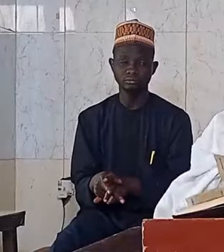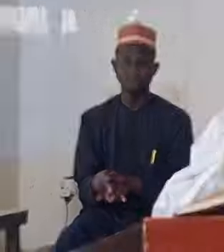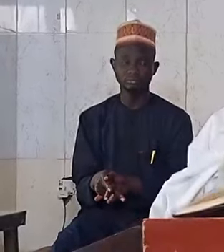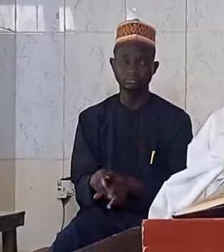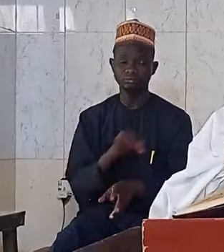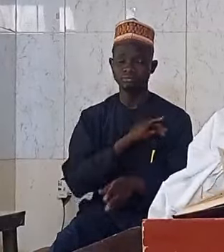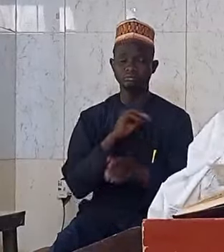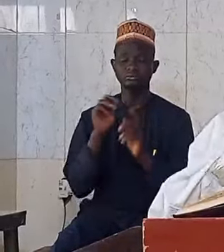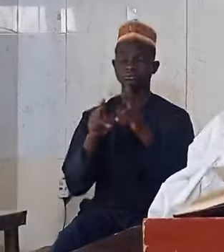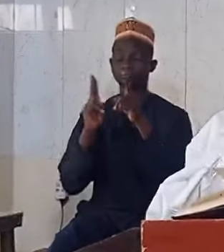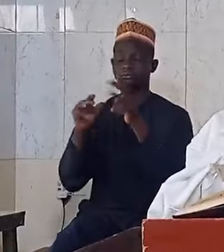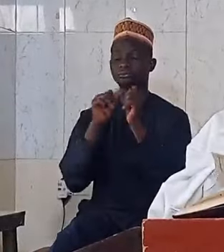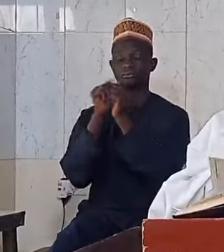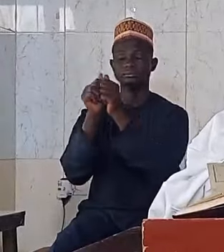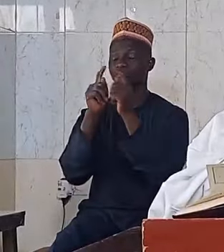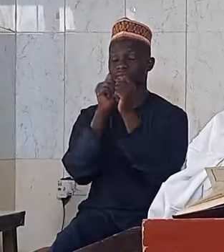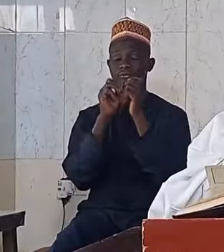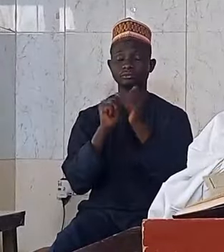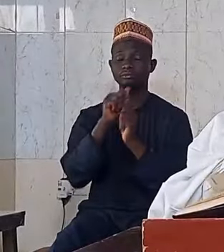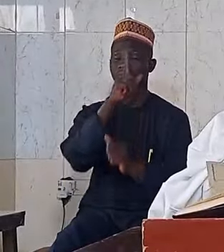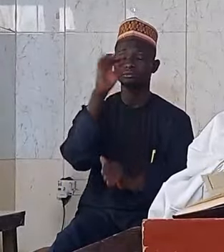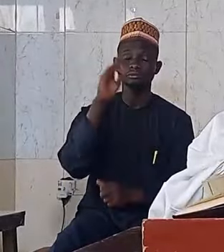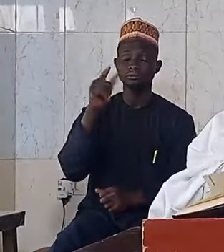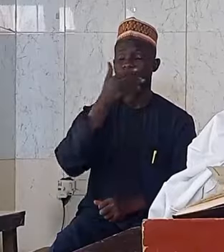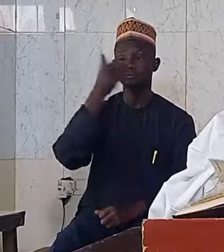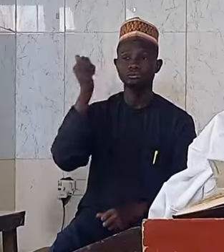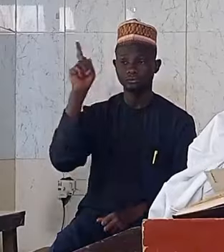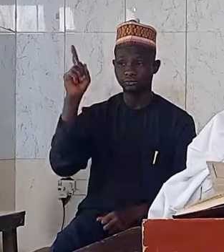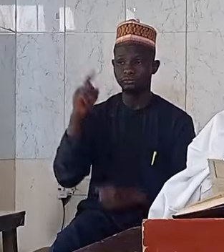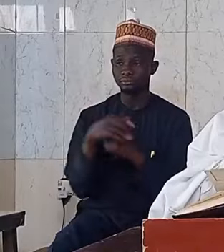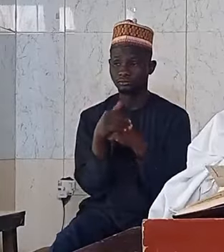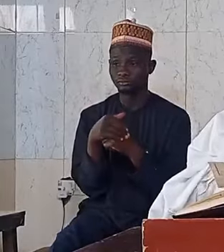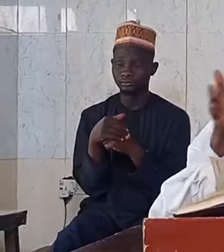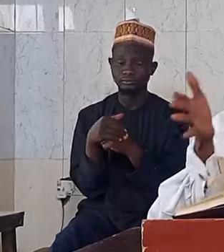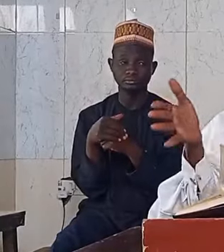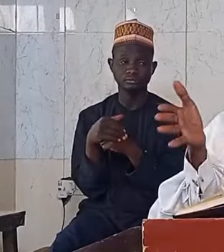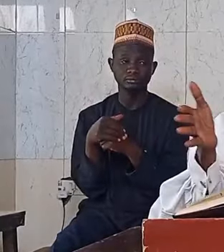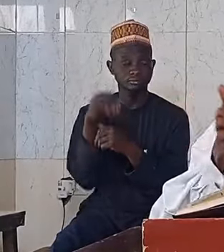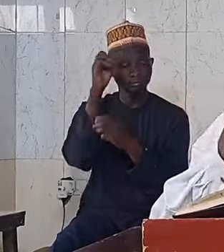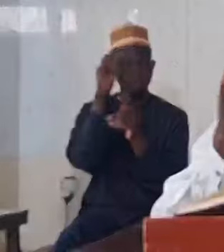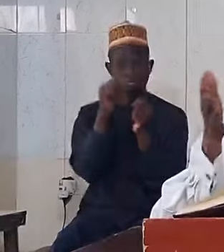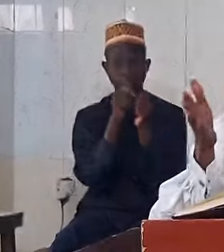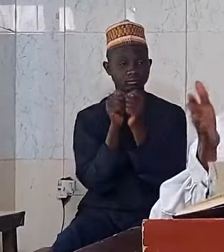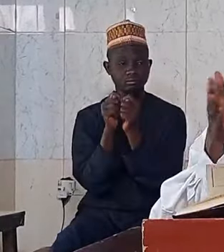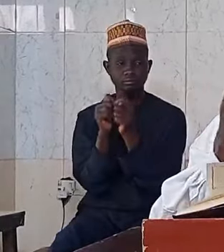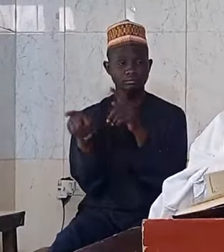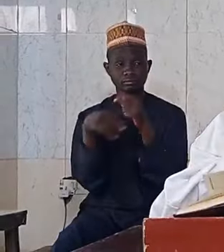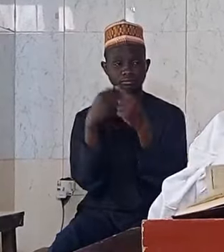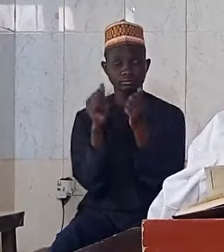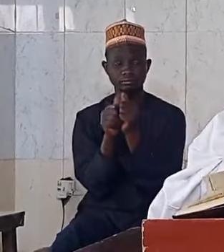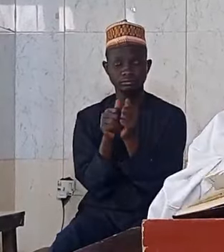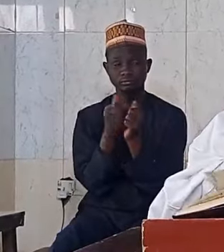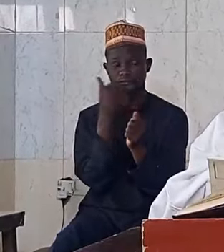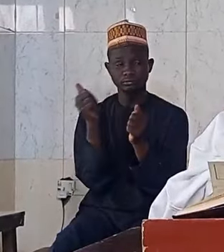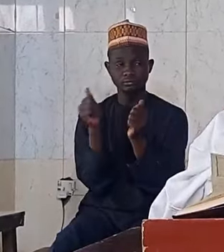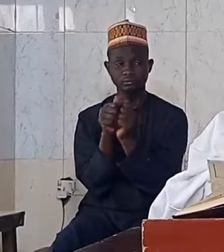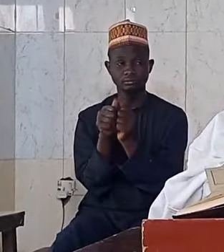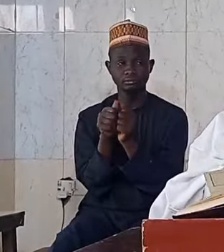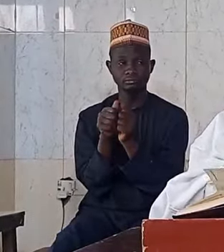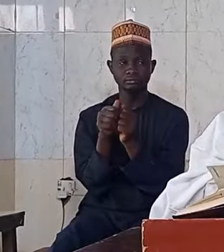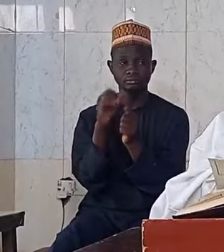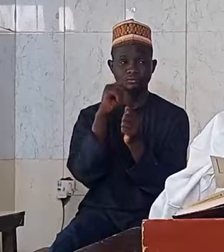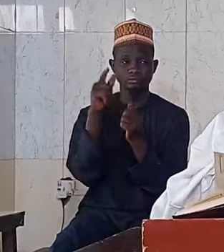marartu bi zaidin al-fadili na wuce تولين زيد